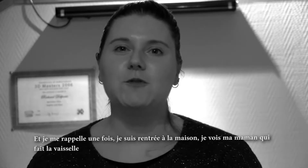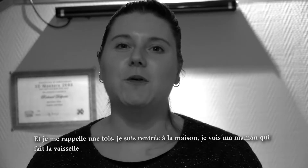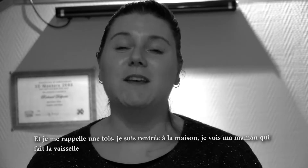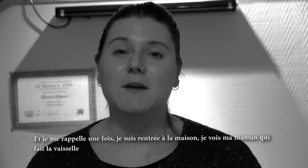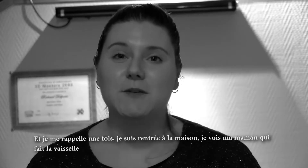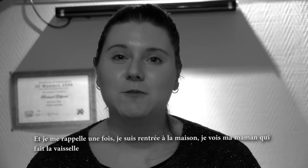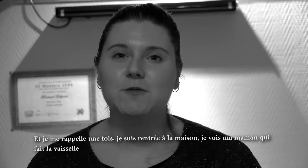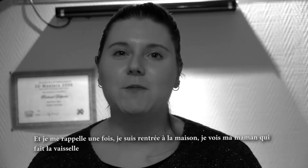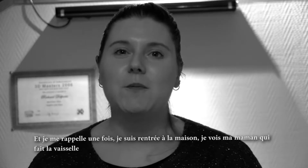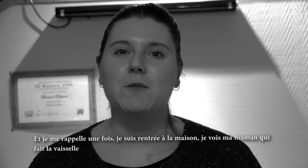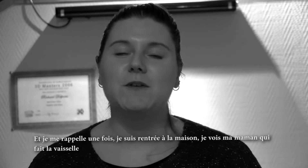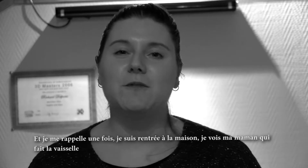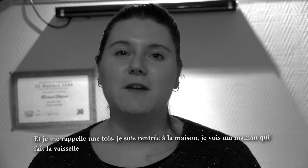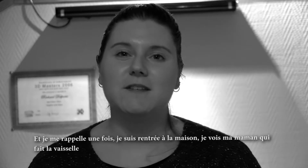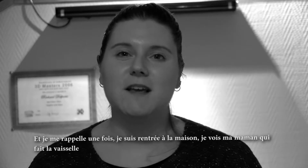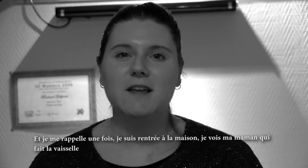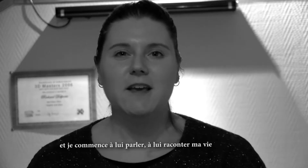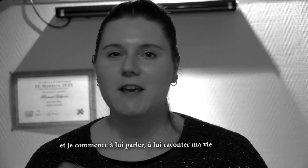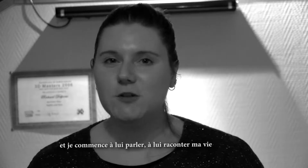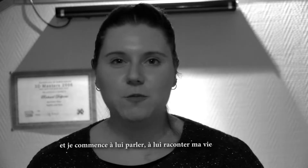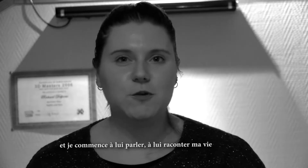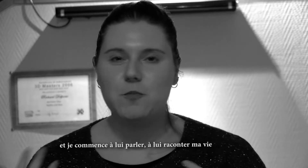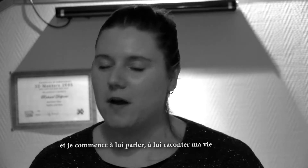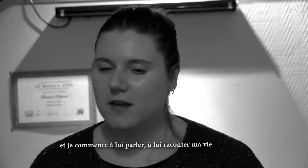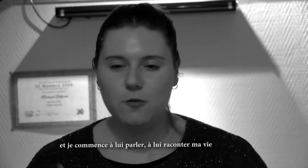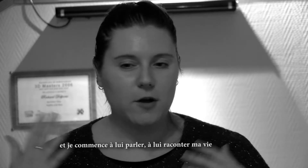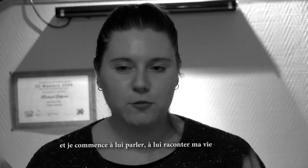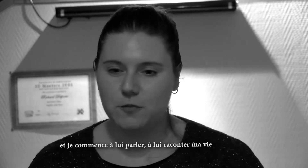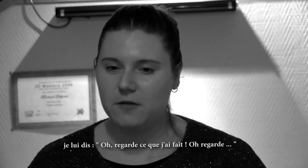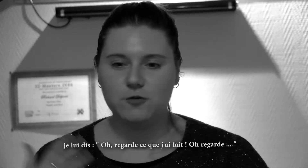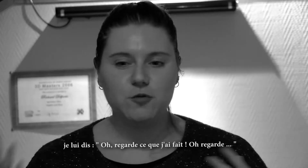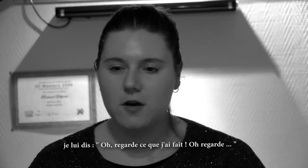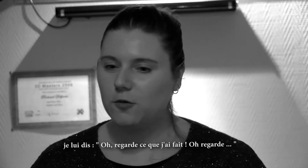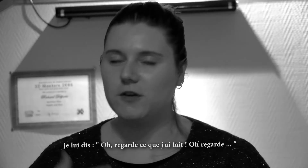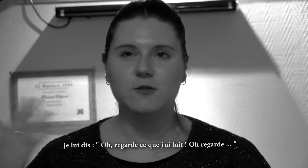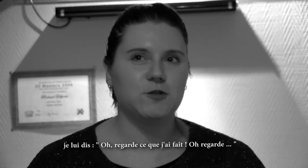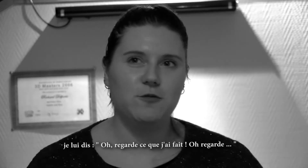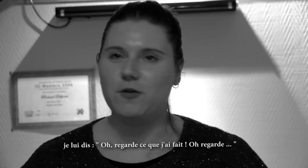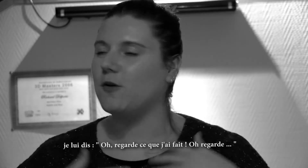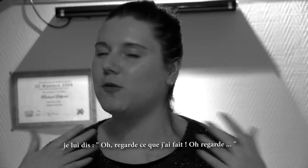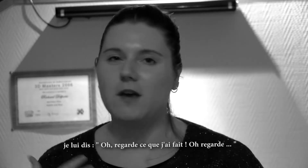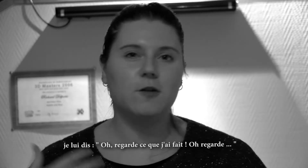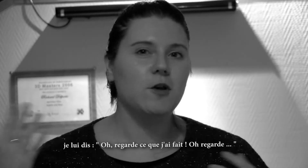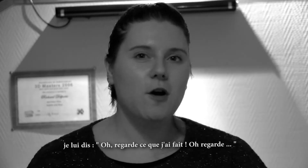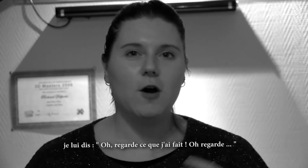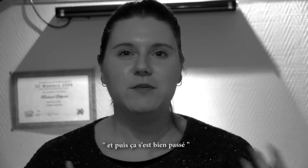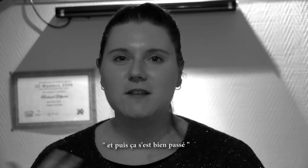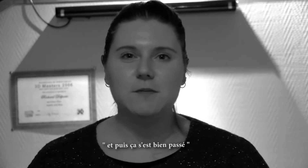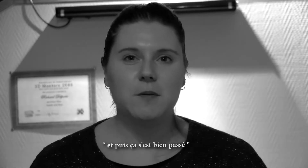fois, je suis rentrée à la maison, je vois ma maman qui fait la vaisselle et je commence à lui parler, à lui raconter ma vie. Je dis "Ah, regarde ce que j'ai fait, regarde. Ah, puis ça s'est bien